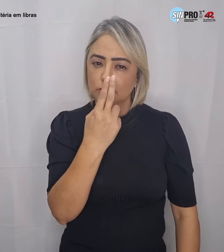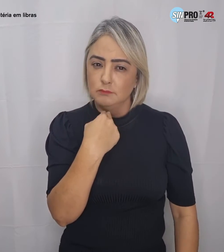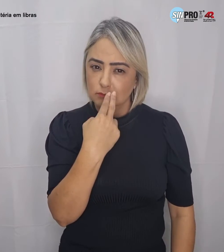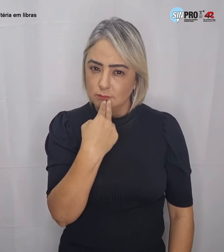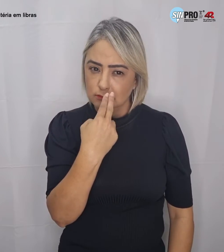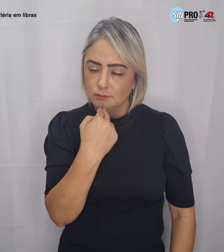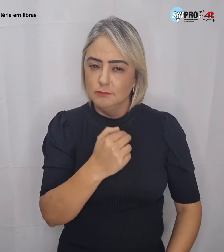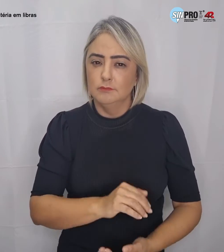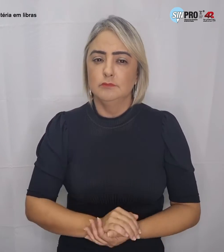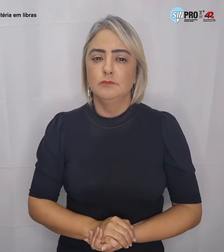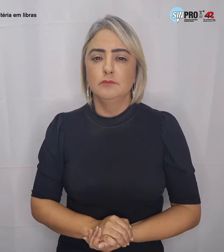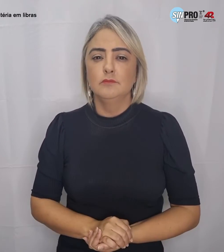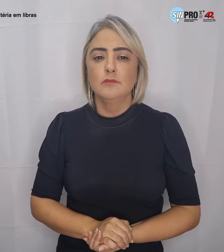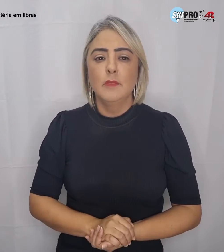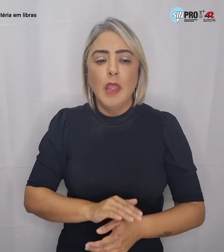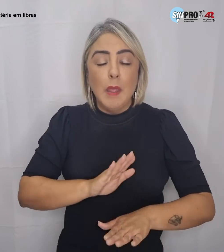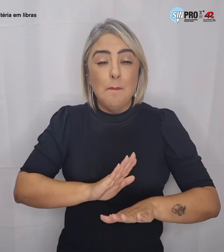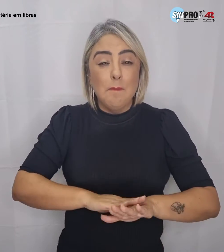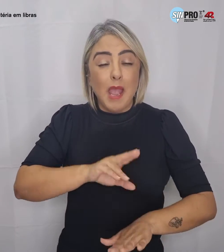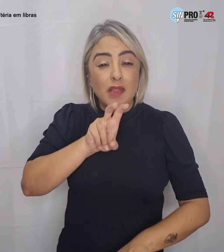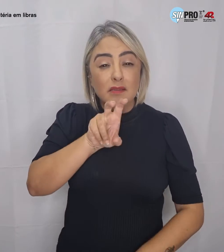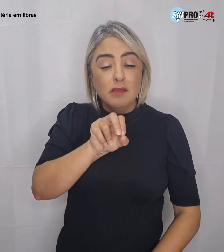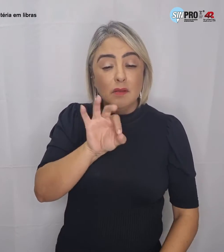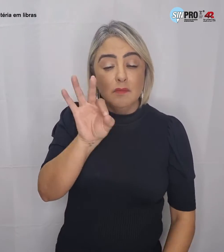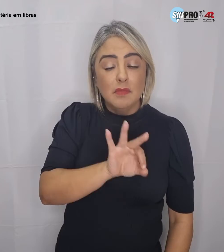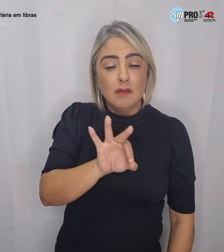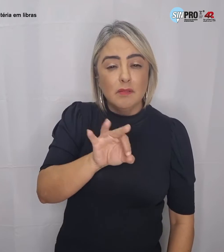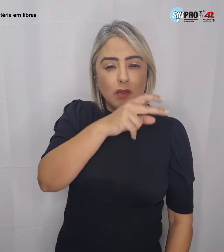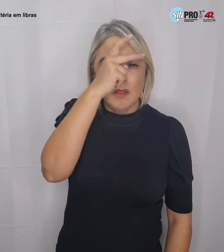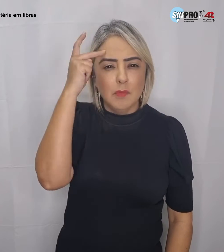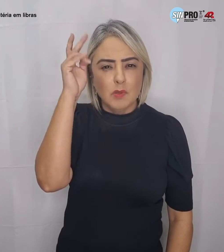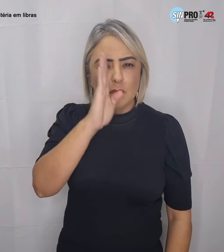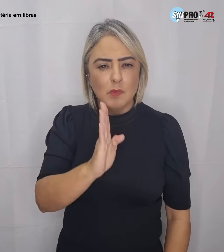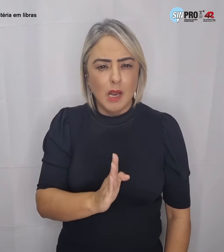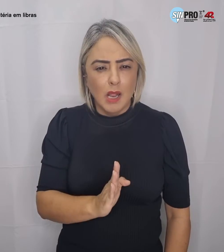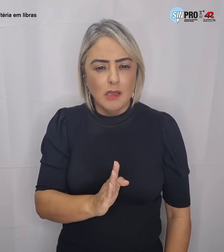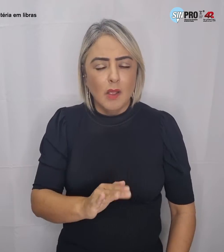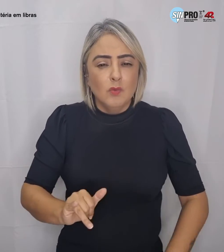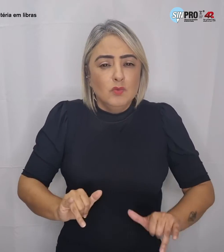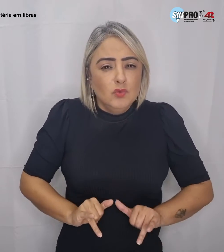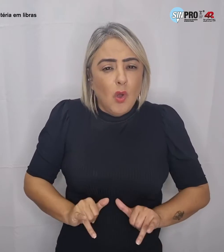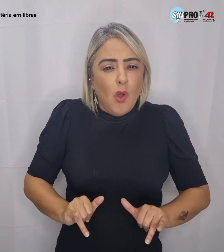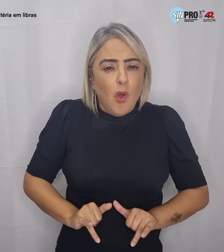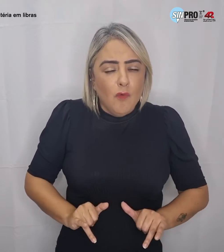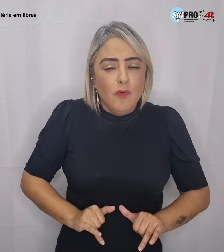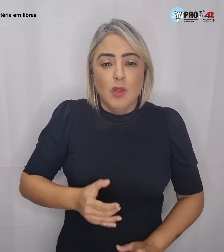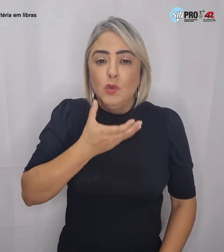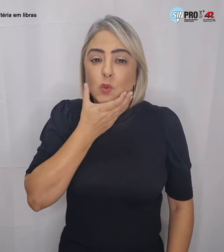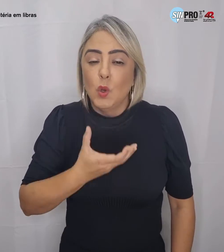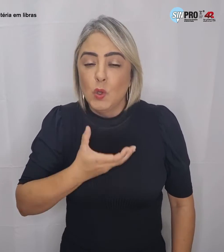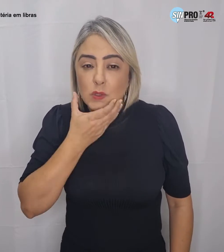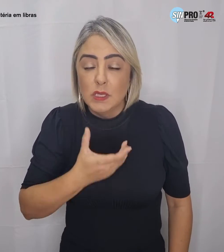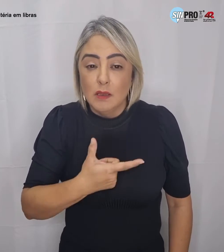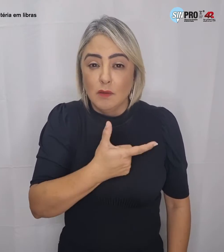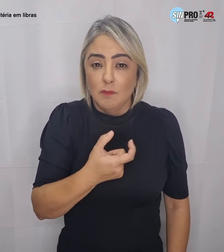Alimentar e Nutricional, mais da metade dos brasileiros sofriam, em dezembro de